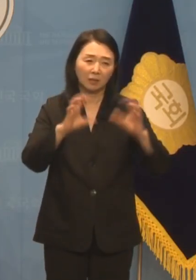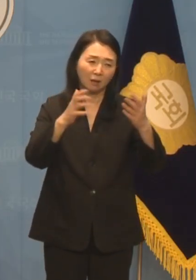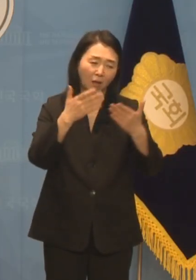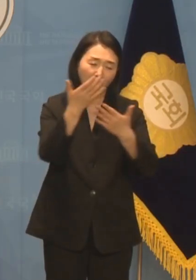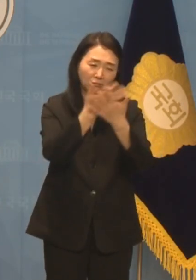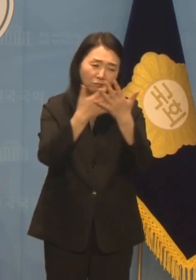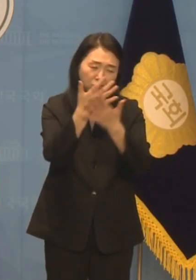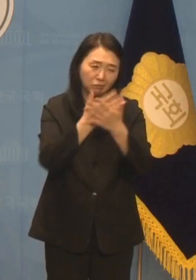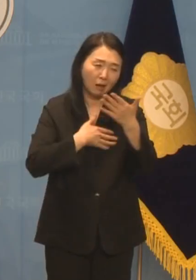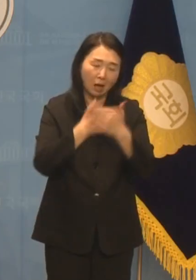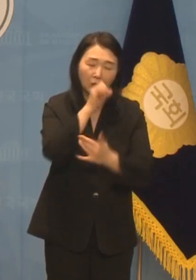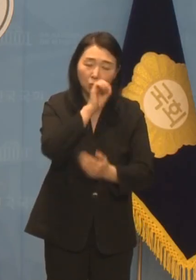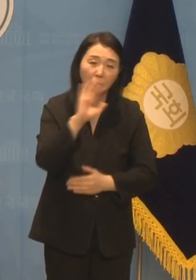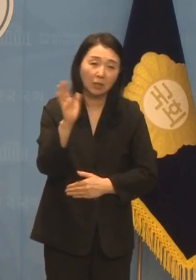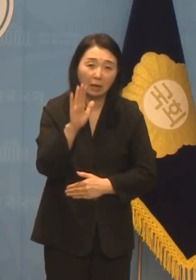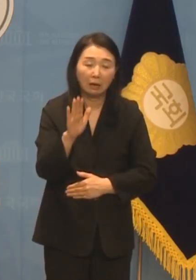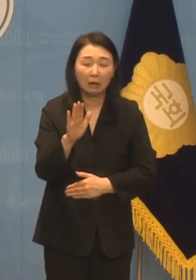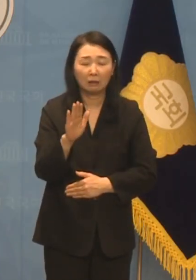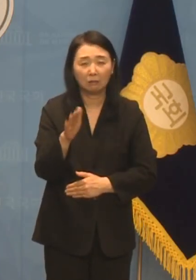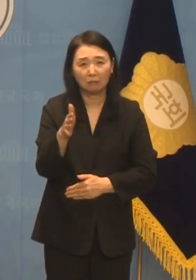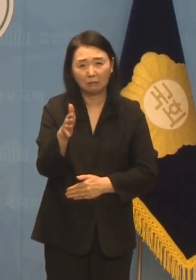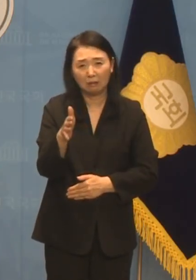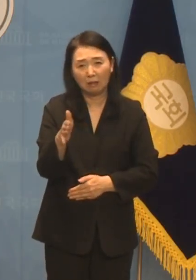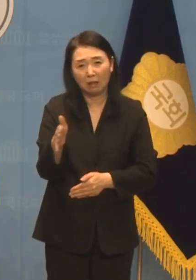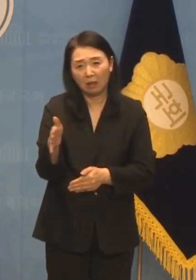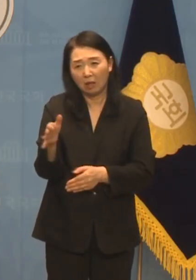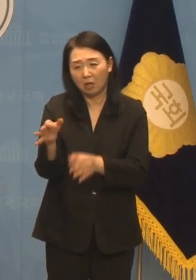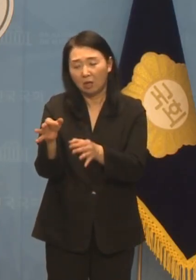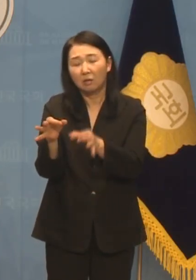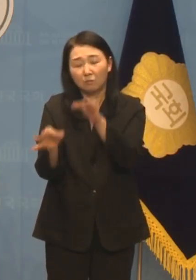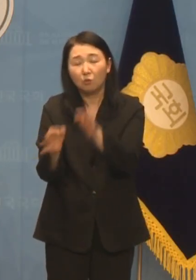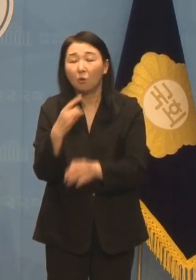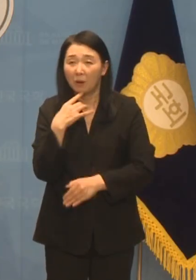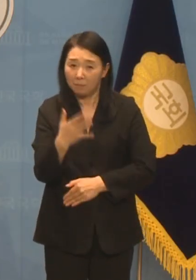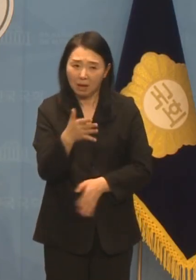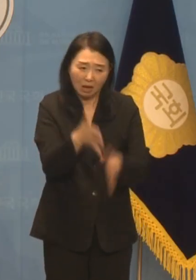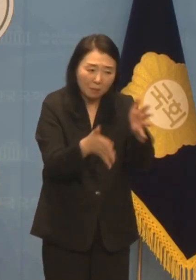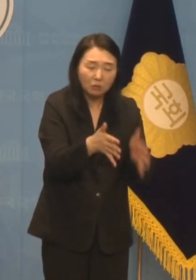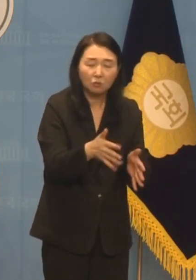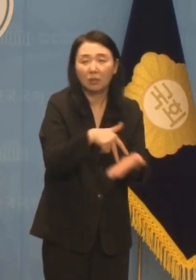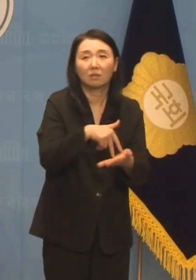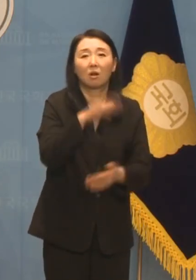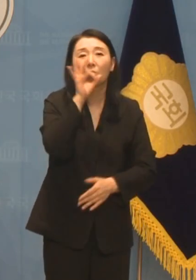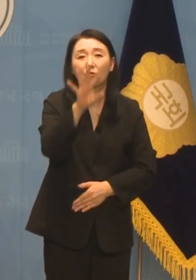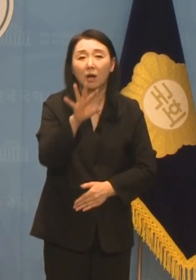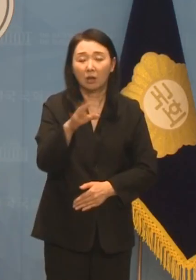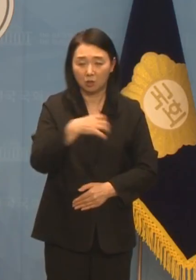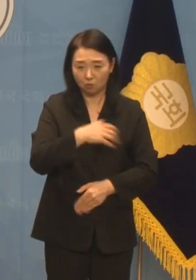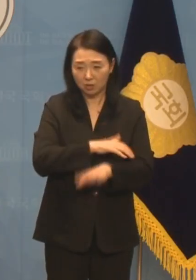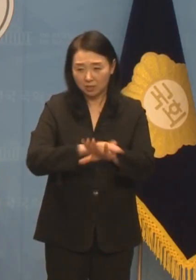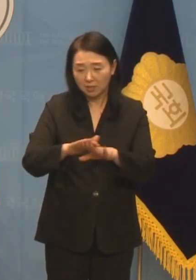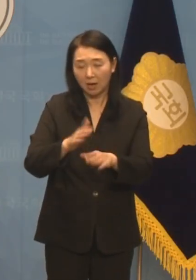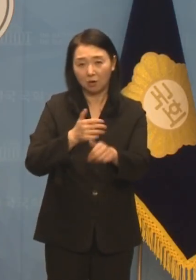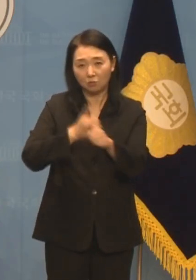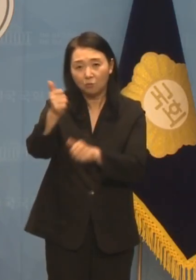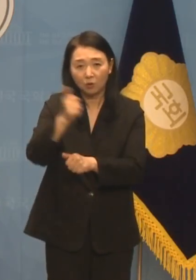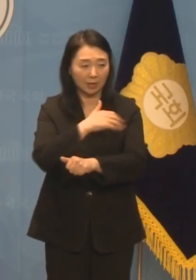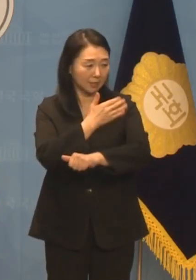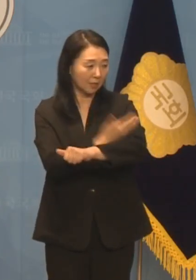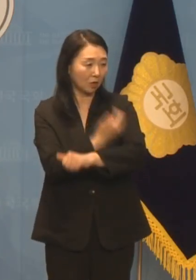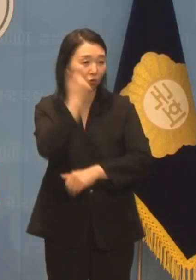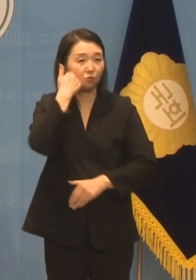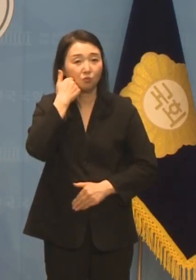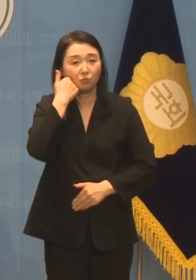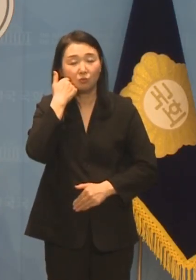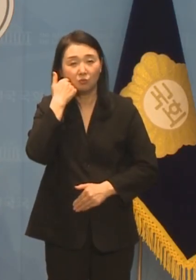앞에 아마추어는 설 자리가 없습니다. 이 위기를 극복할 자격증이 무엇인지 국민은 이미 알고